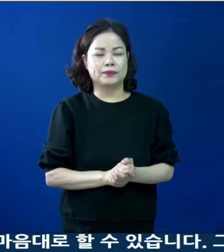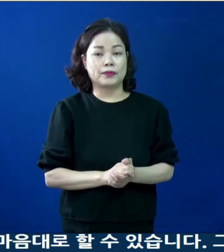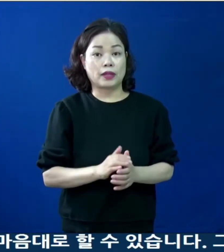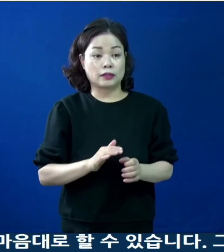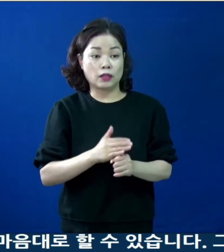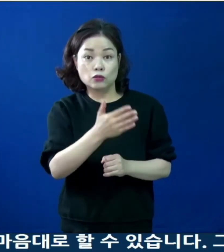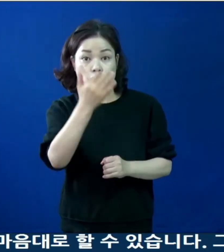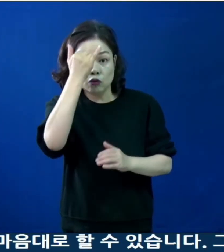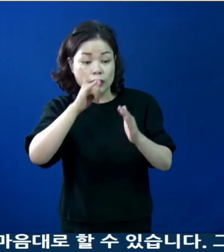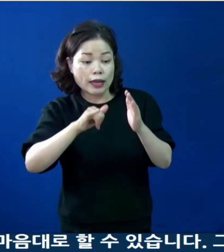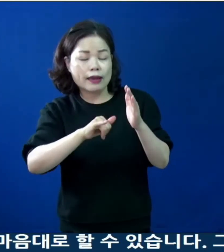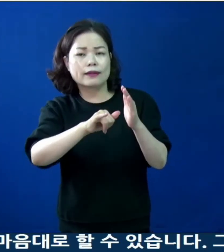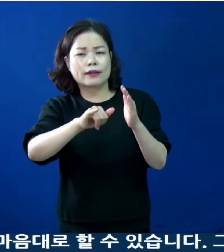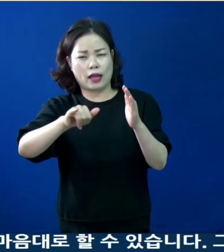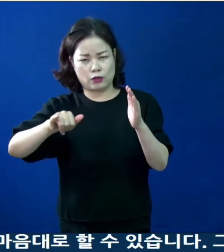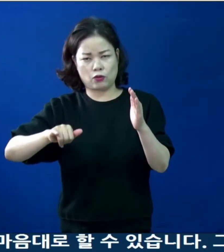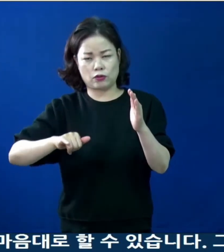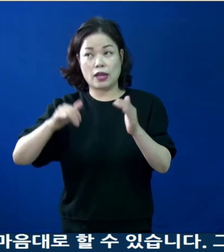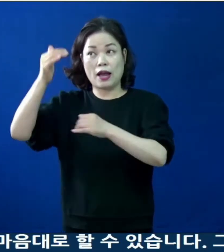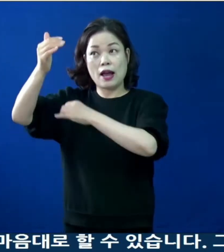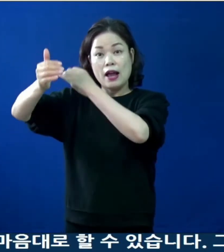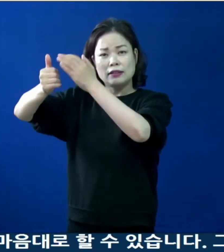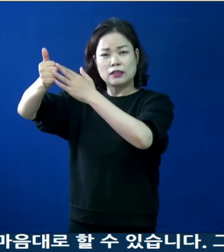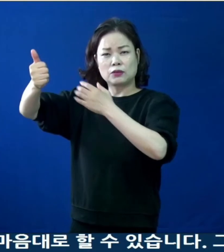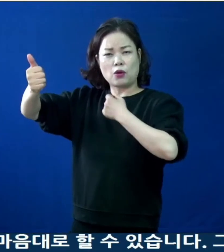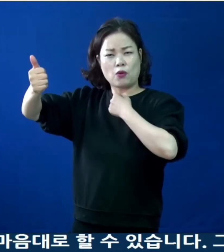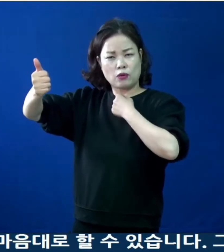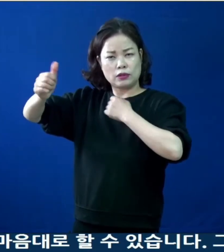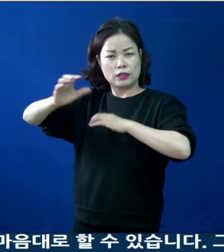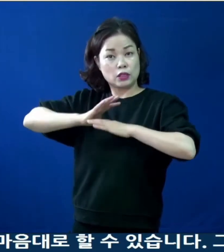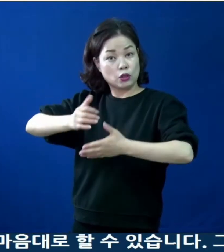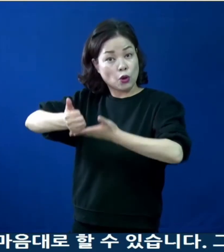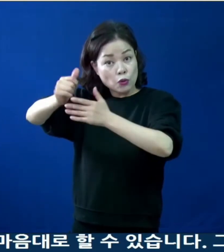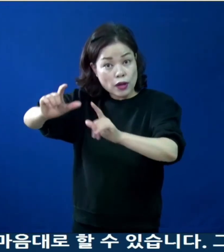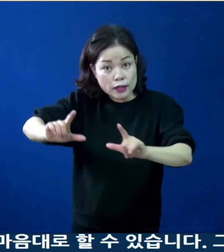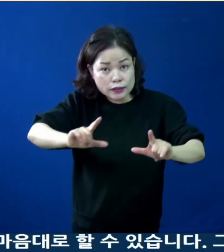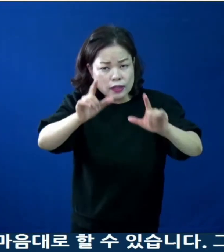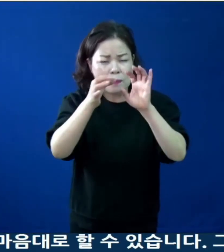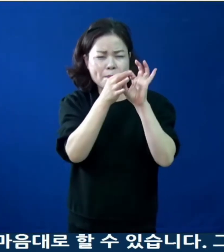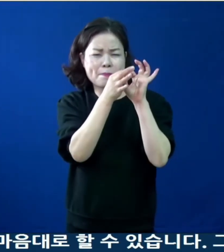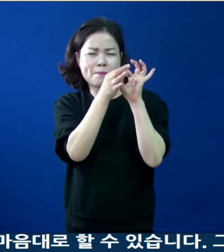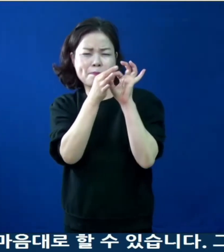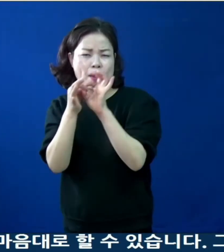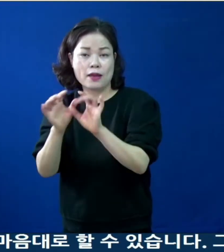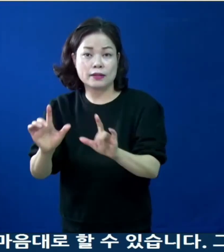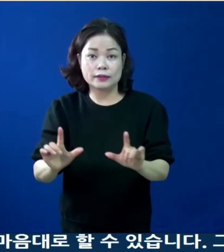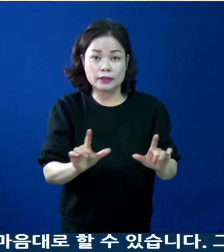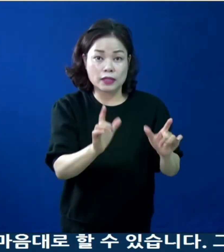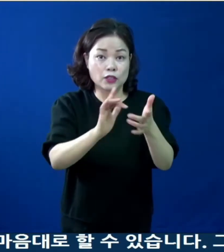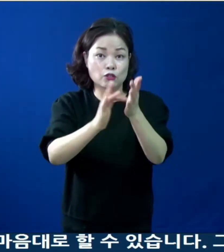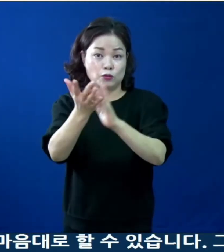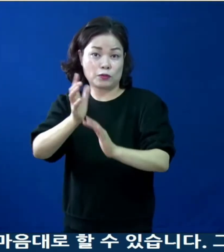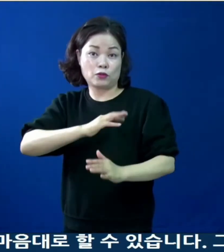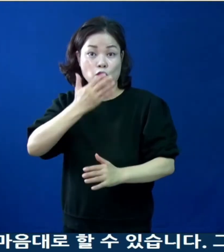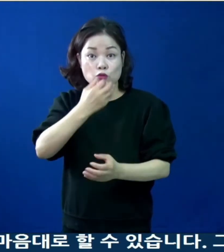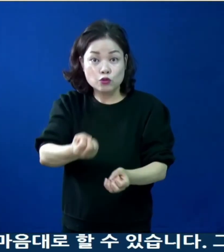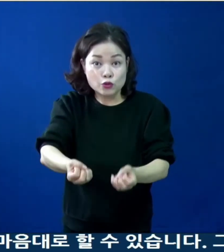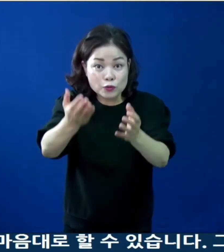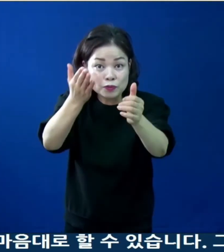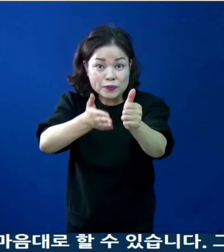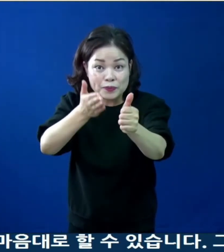사랑하는 중년의 가족들이 하나님께서 요구하시는 이 경외의 삶을 계속해서 살아가시기를 예수님의 이름으로